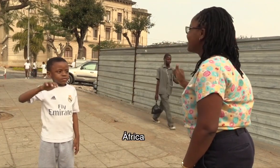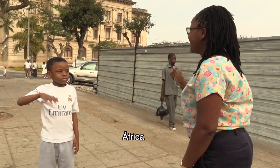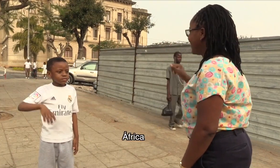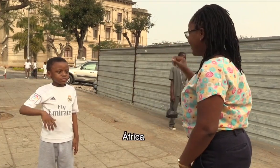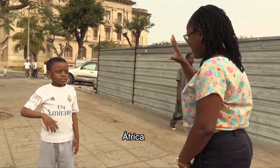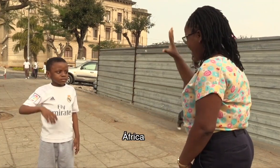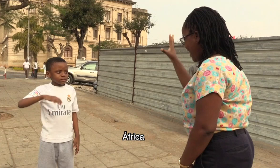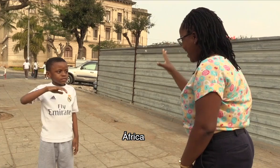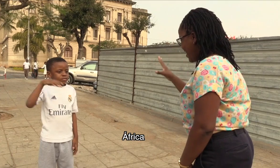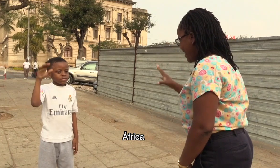África.